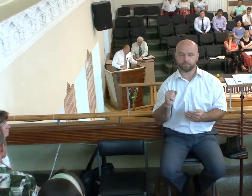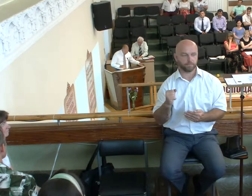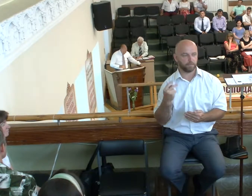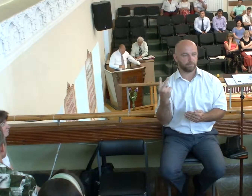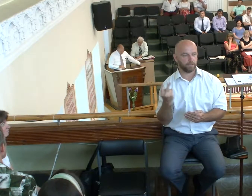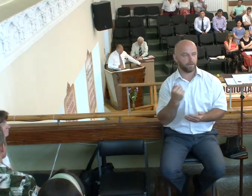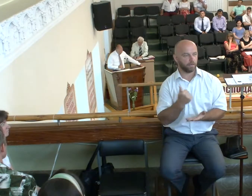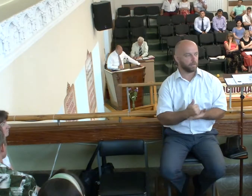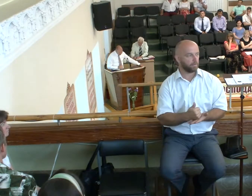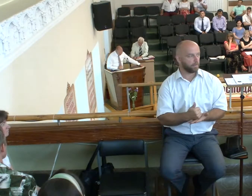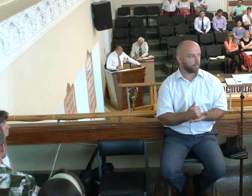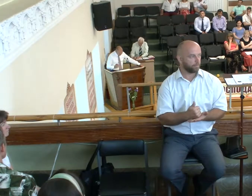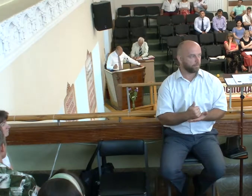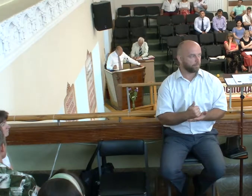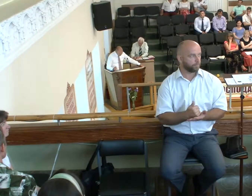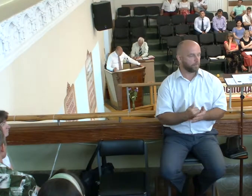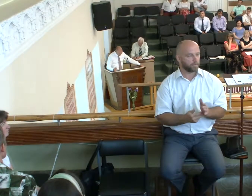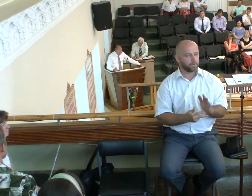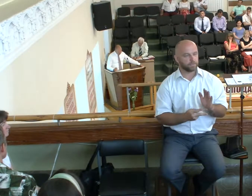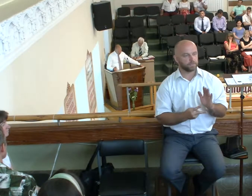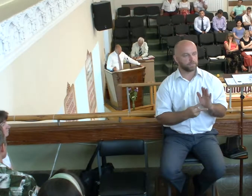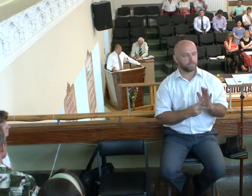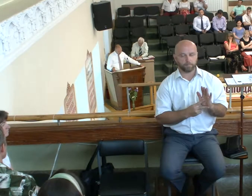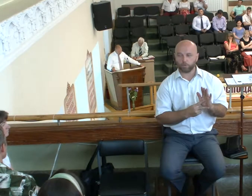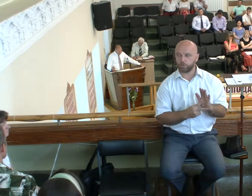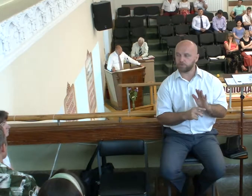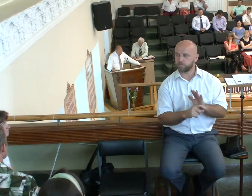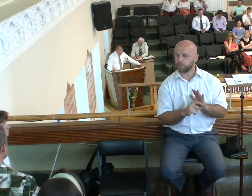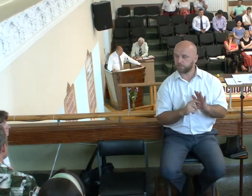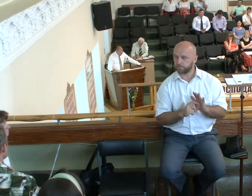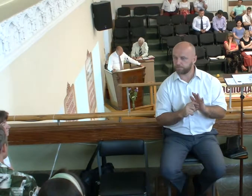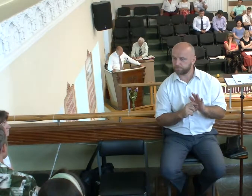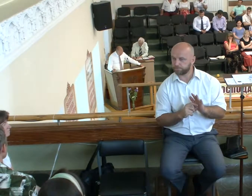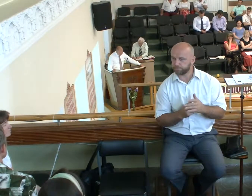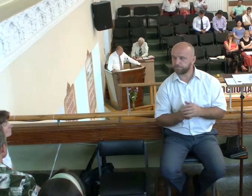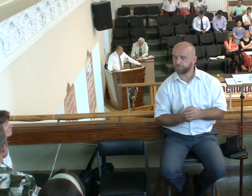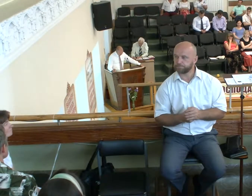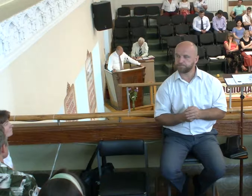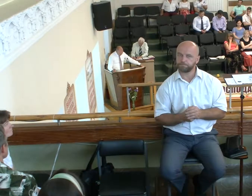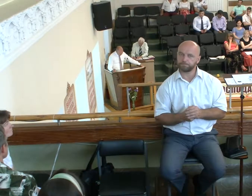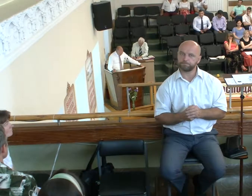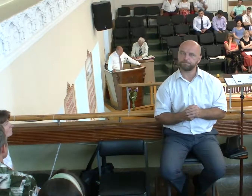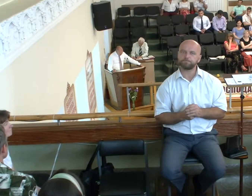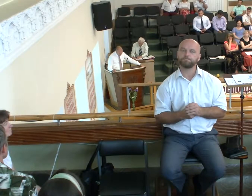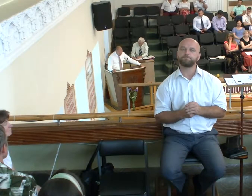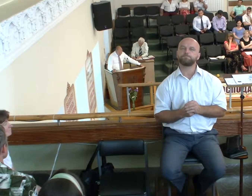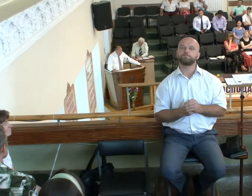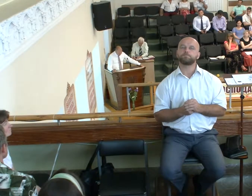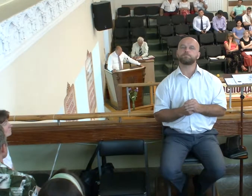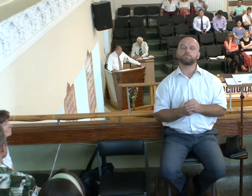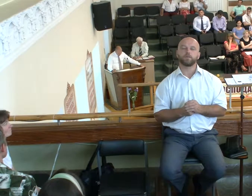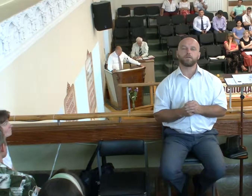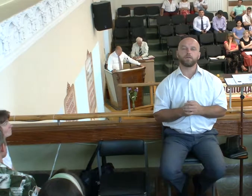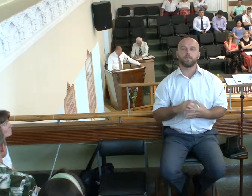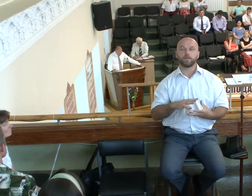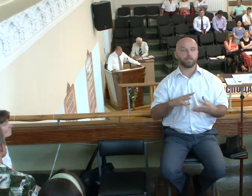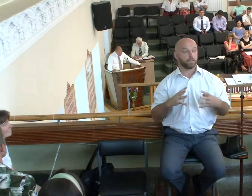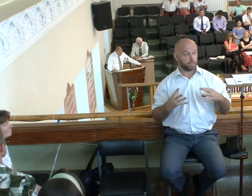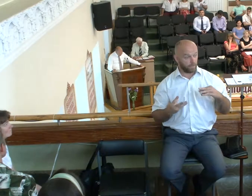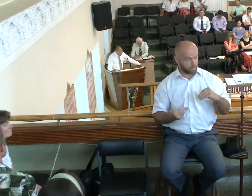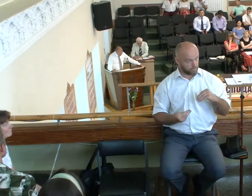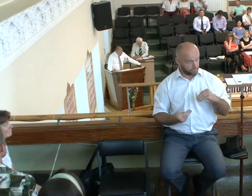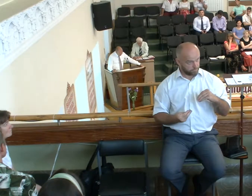2 глава, 7 стих. Первое послание Петра, 2 глава, 7 стих.